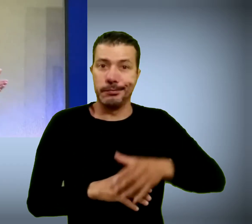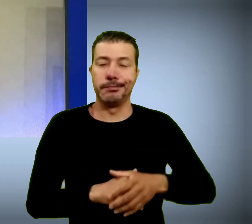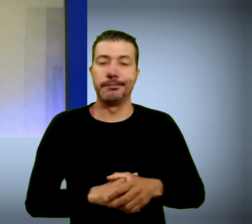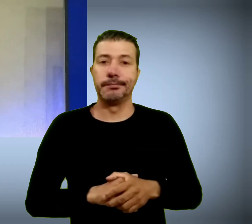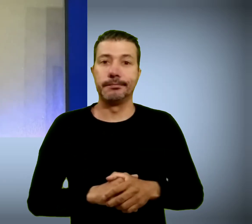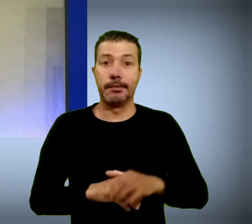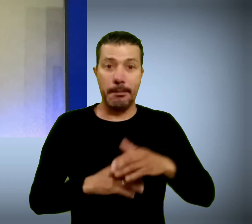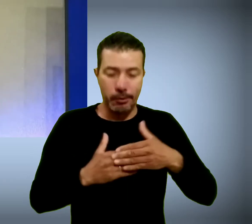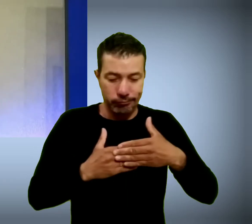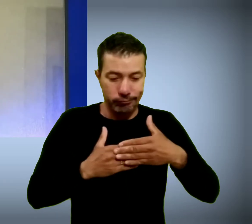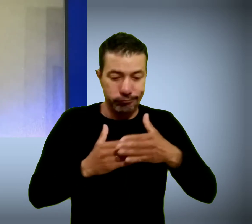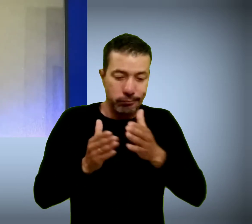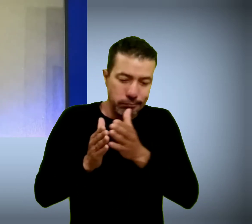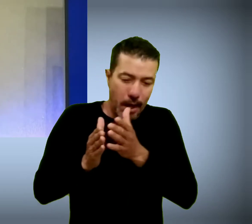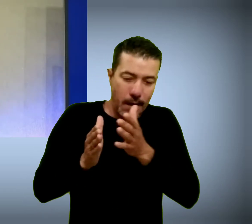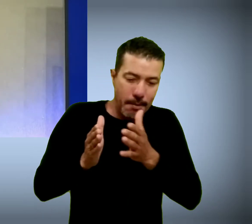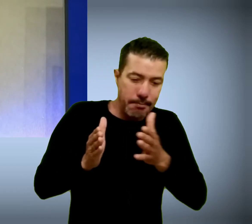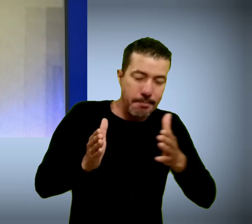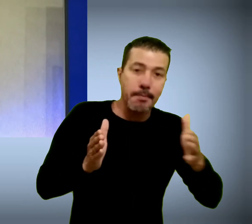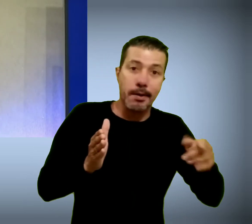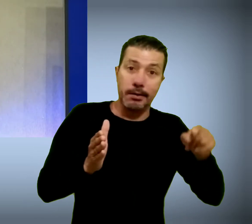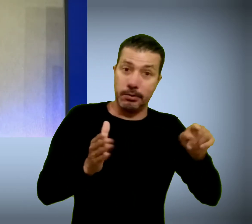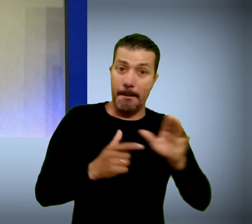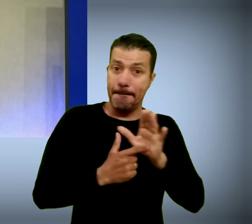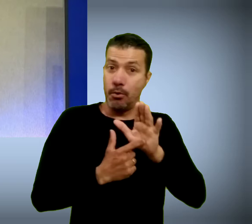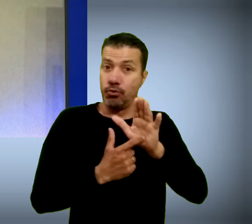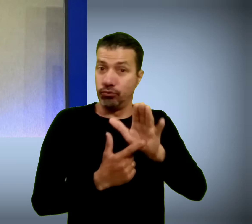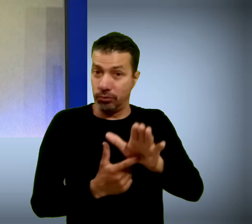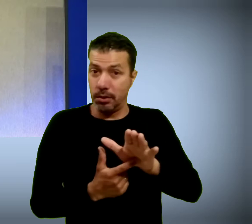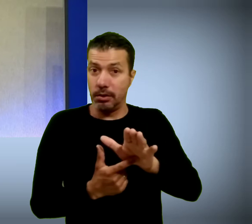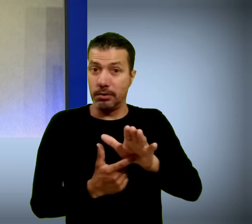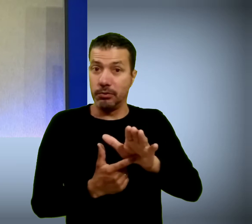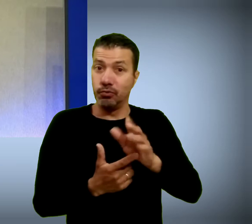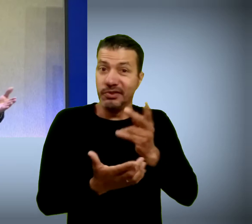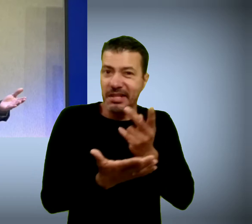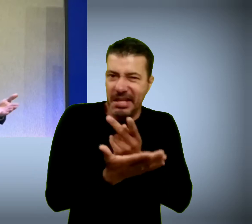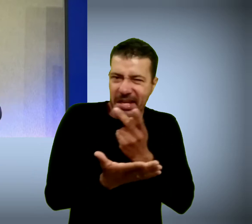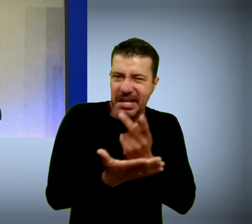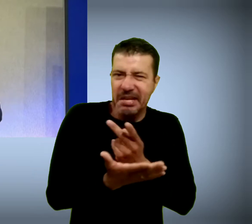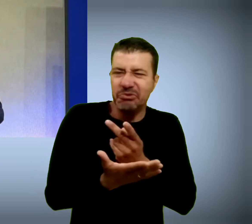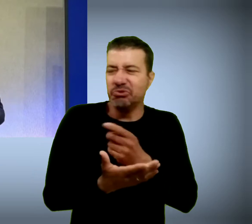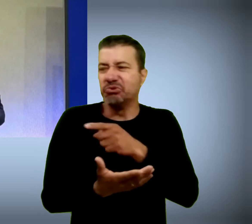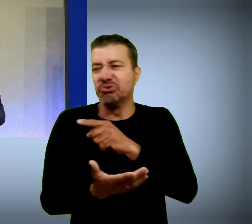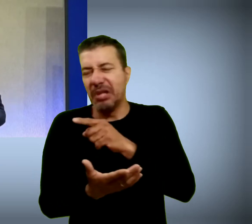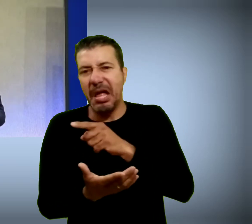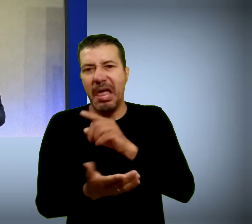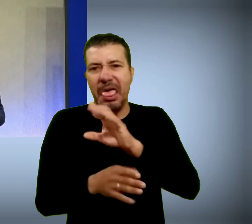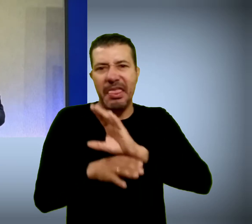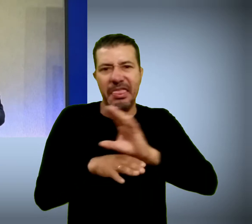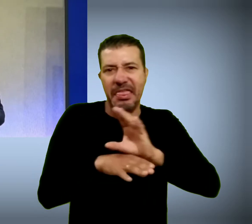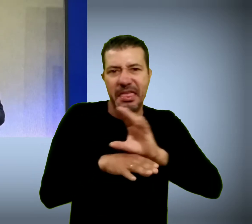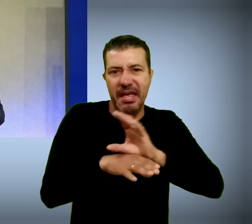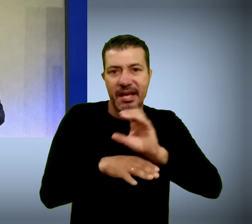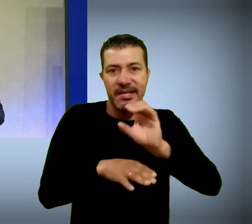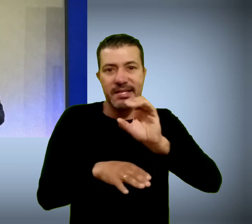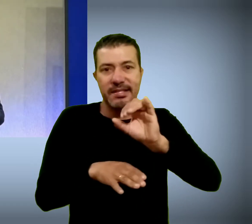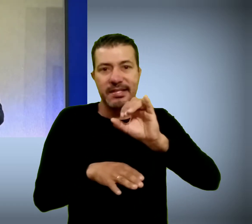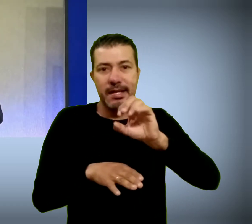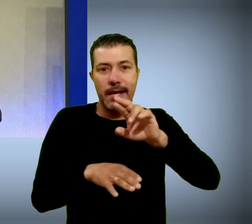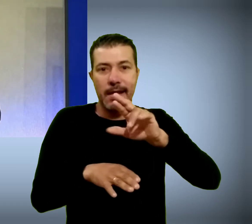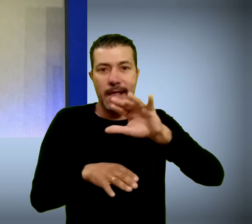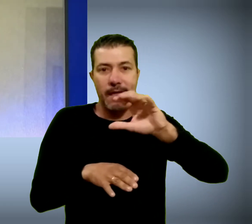gente veio numa sequência encadeada, mostrando algumas falhas na ciência quanto a essa tão